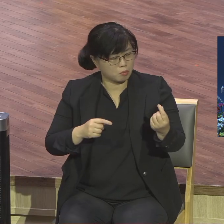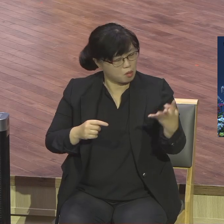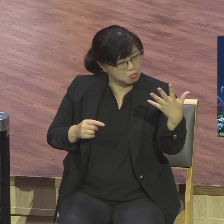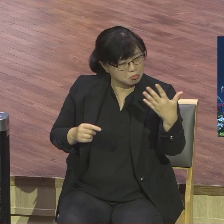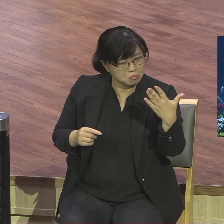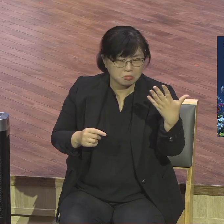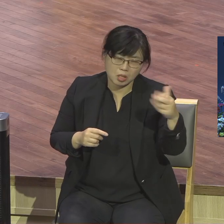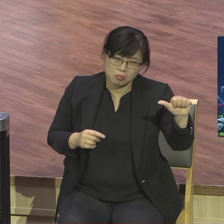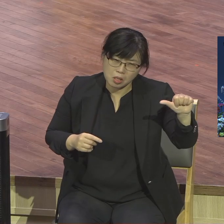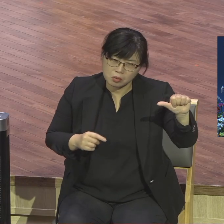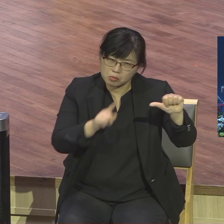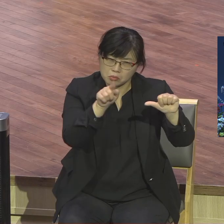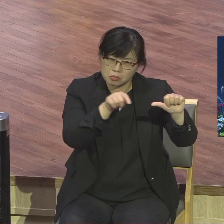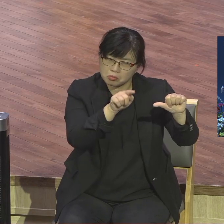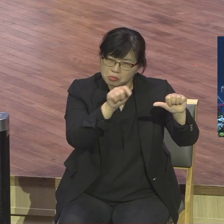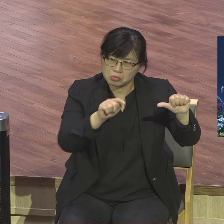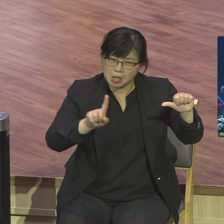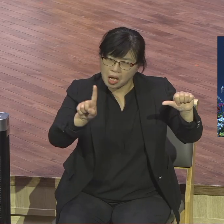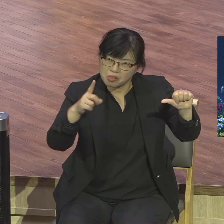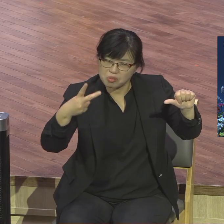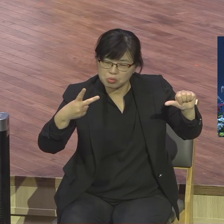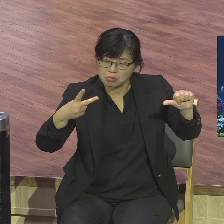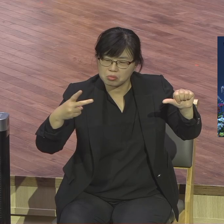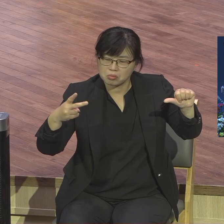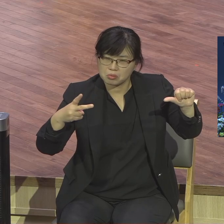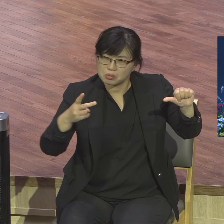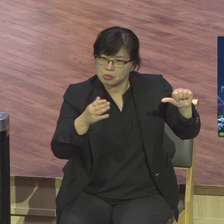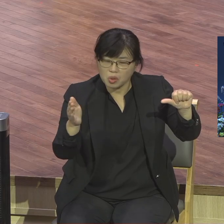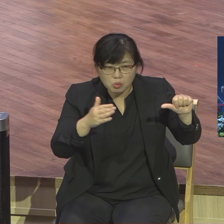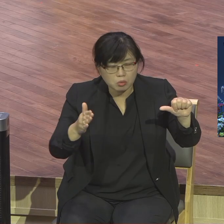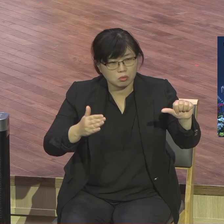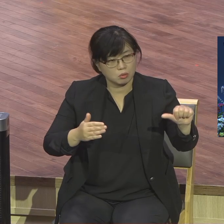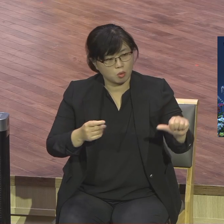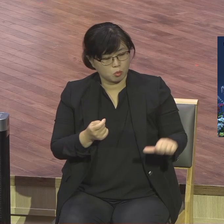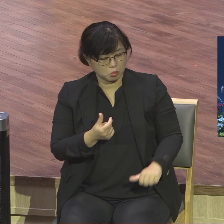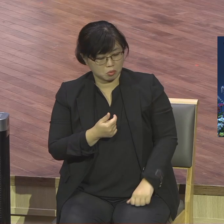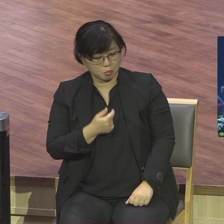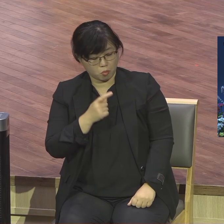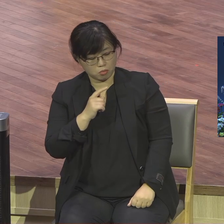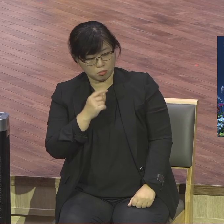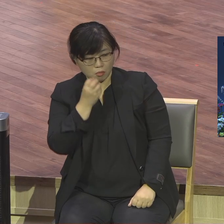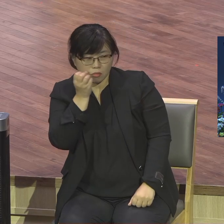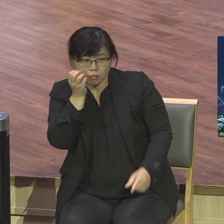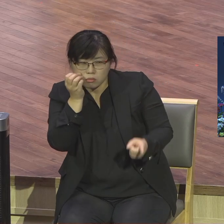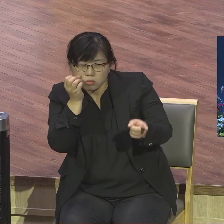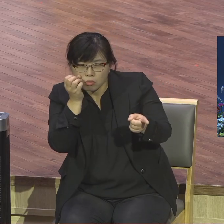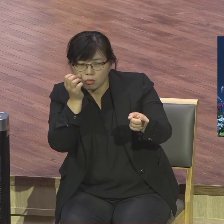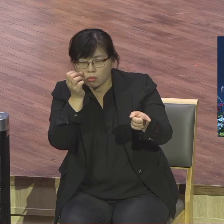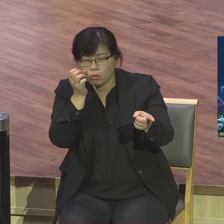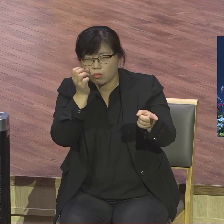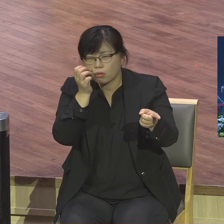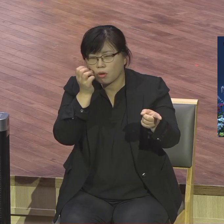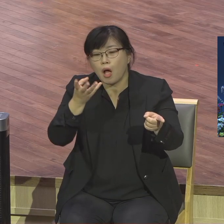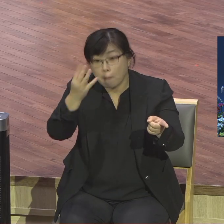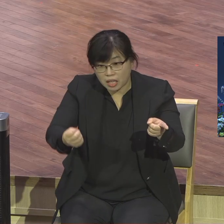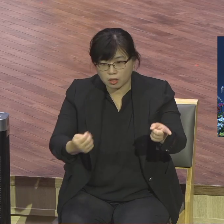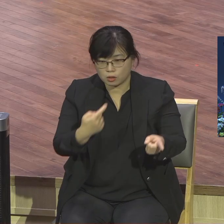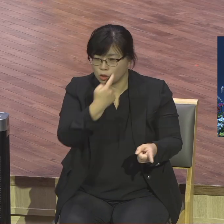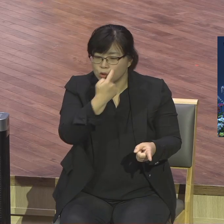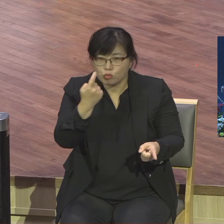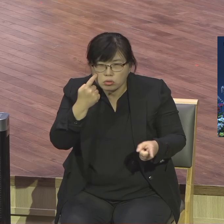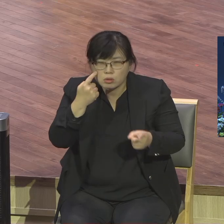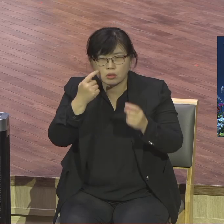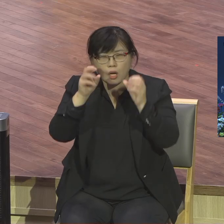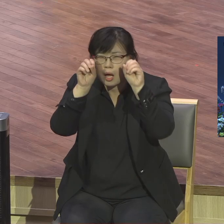머리도 푹 또 막 이상하게 해요 이상해요 그거 내가